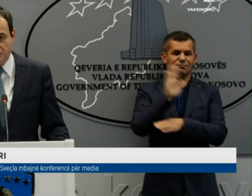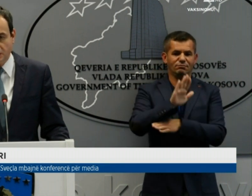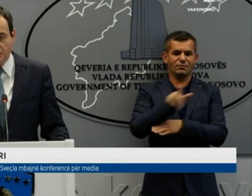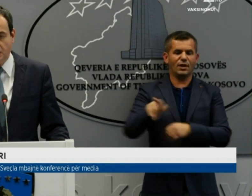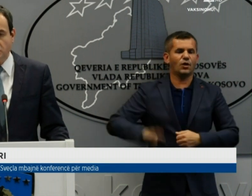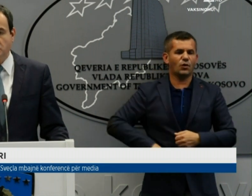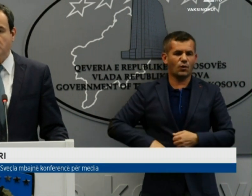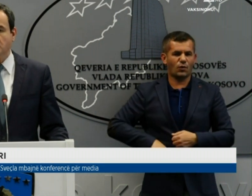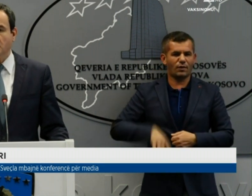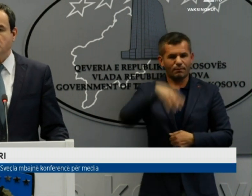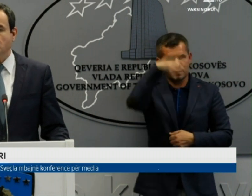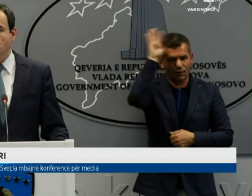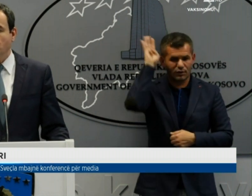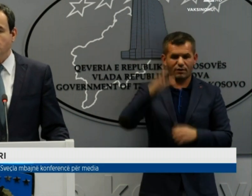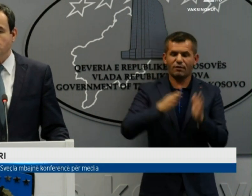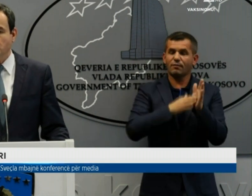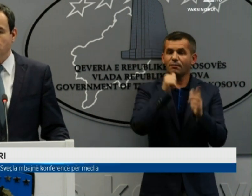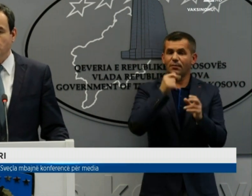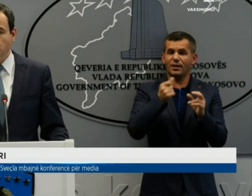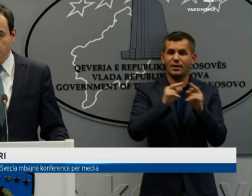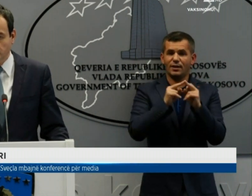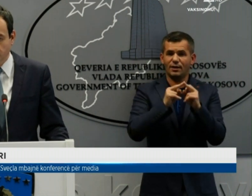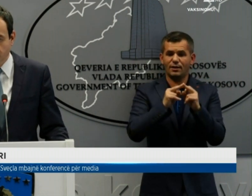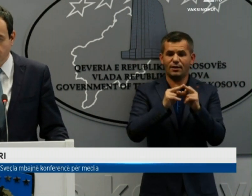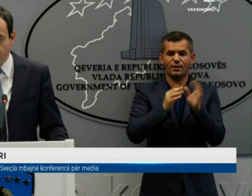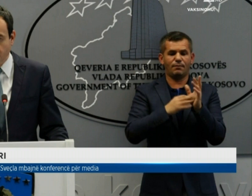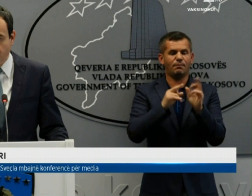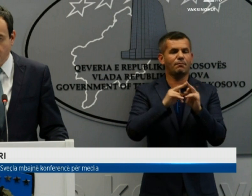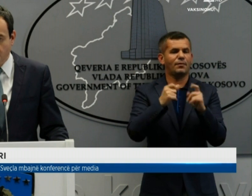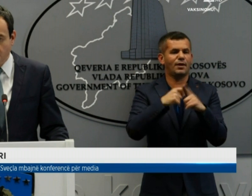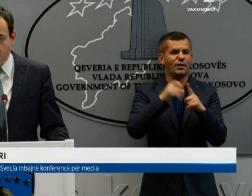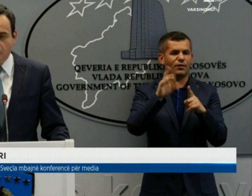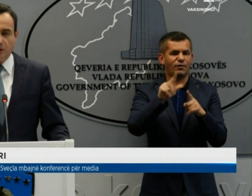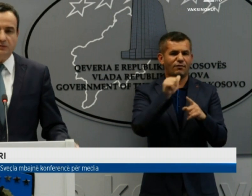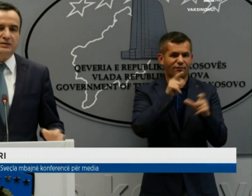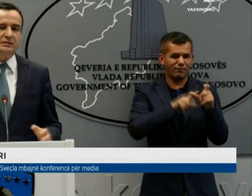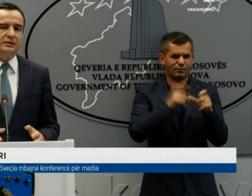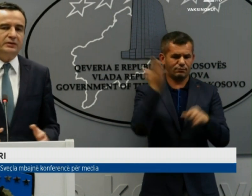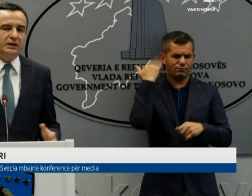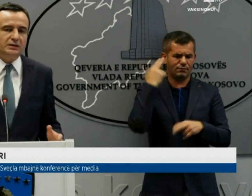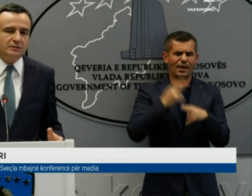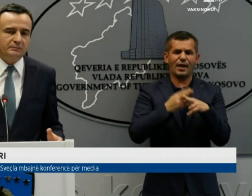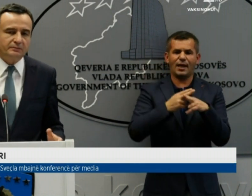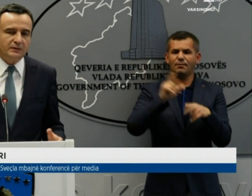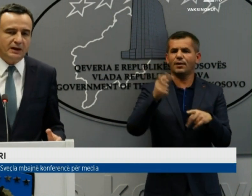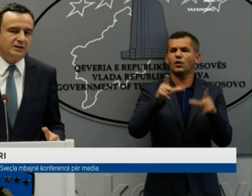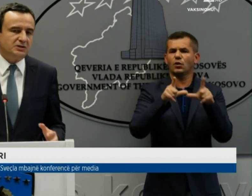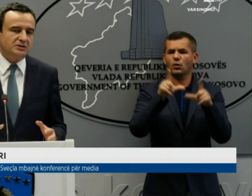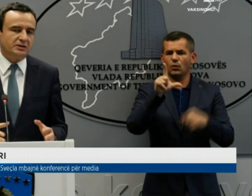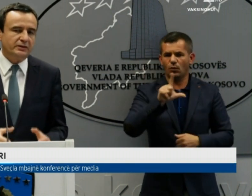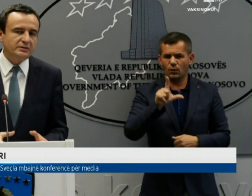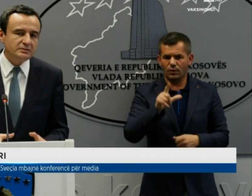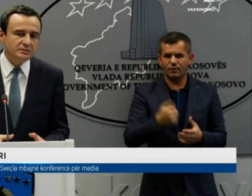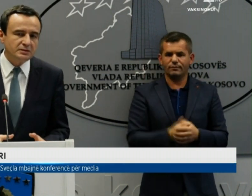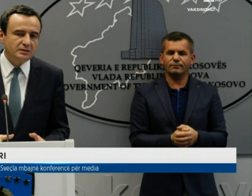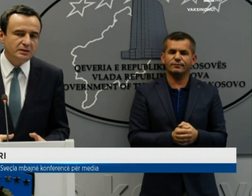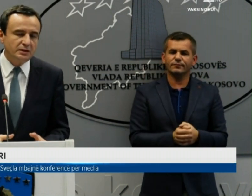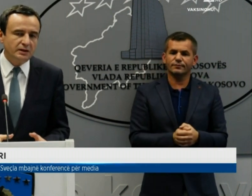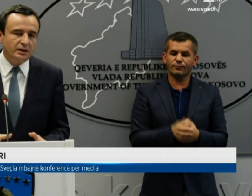Marković, që aso kohë është quajtur Jull. Pra në vitet e 90-ta, a i ka qenë